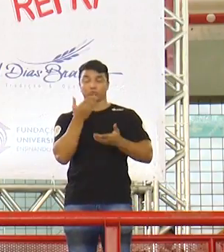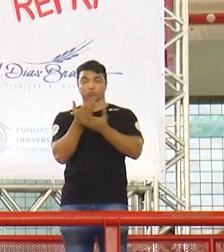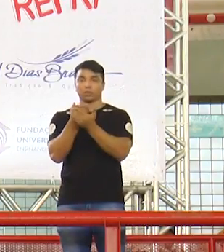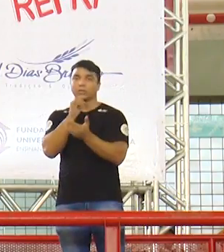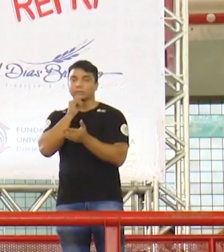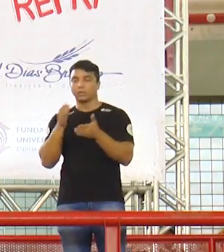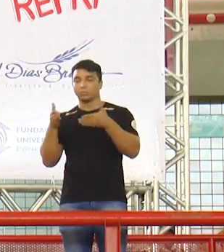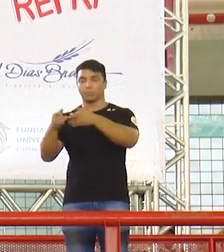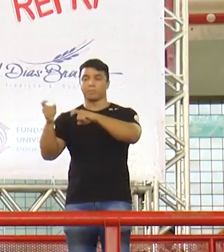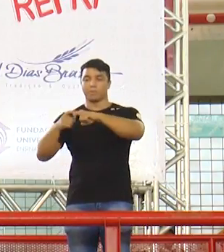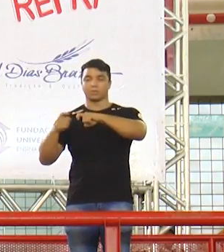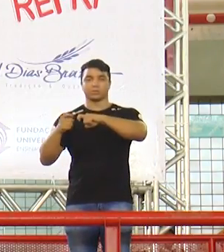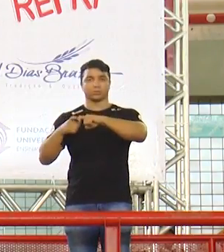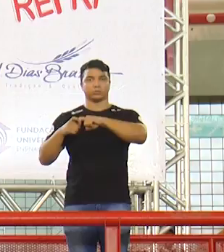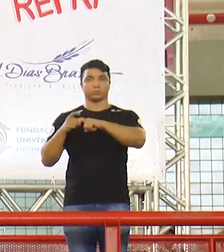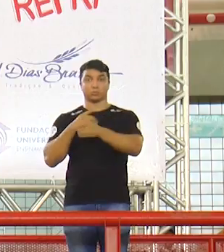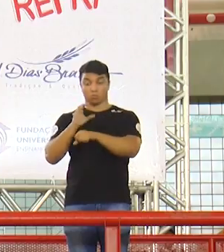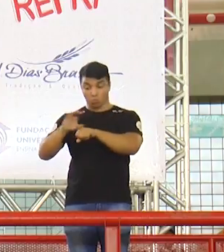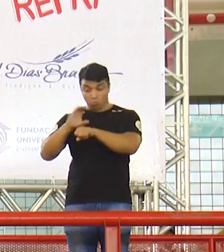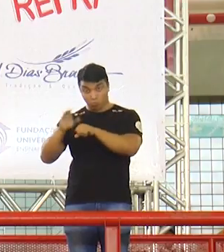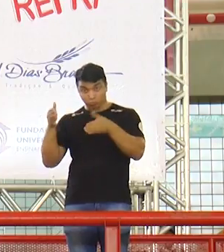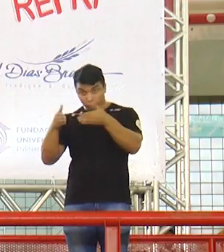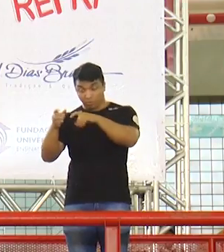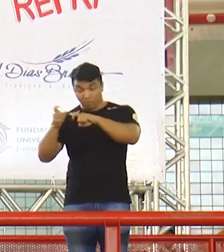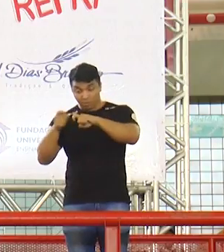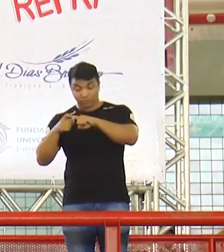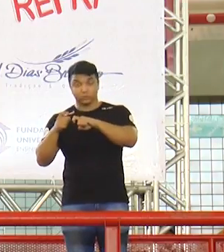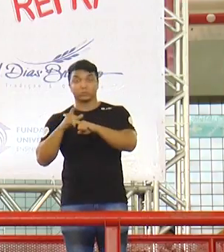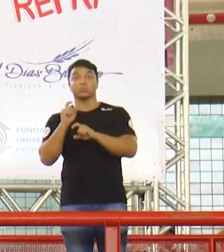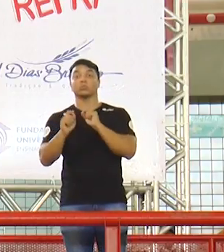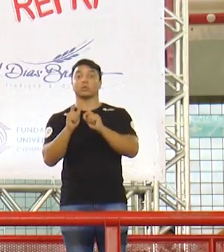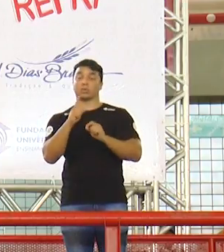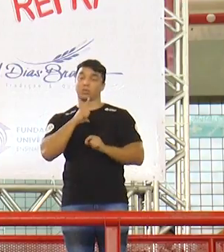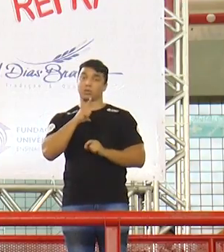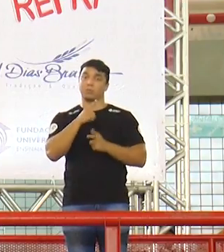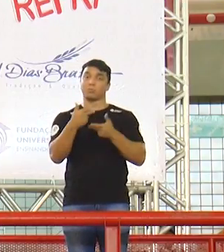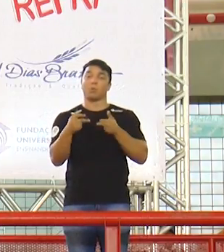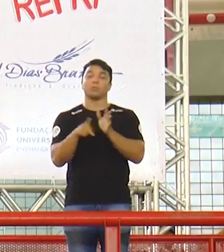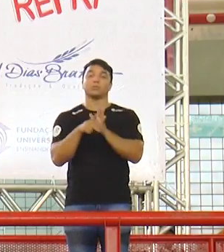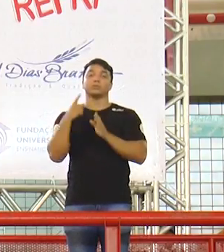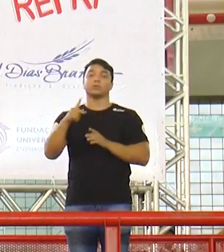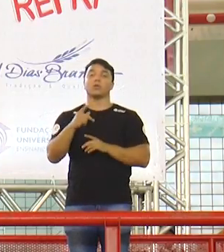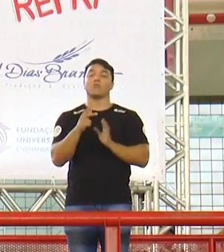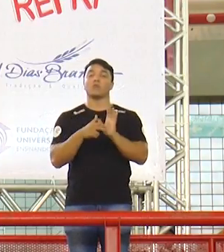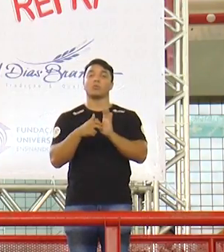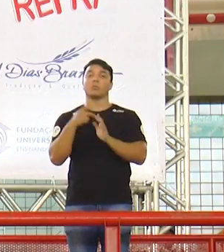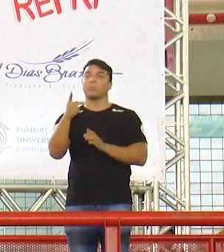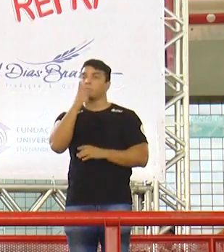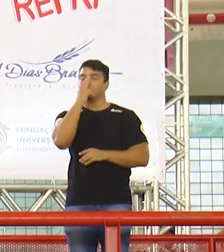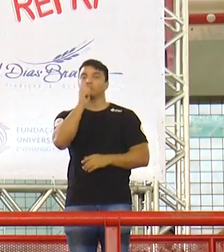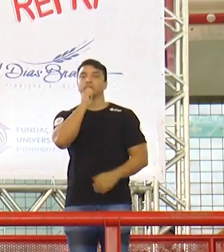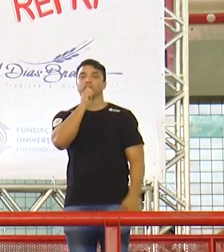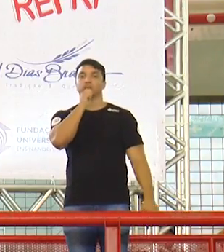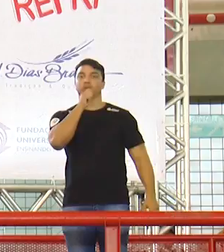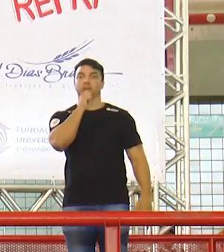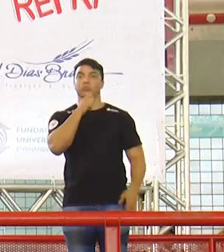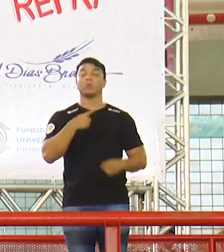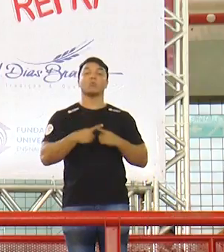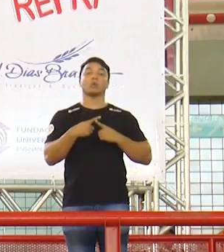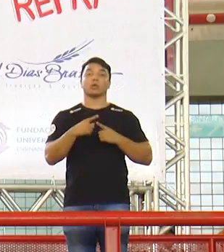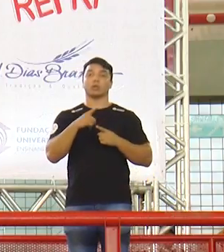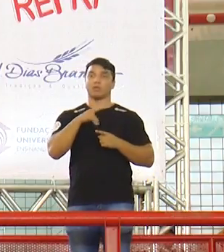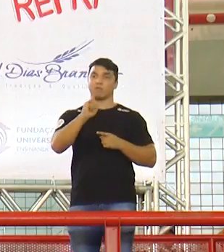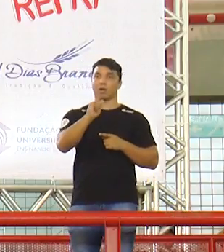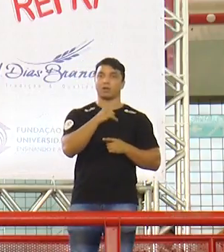medicina, quando estiver no curso de medicina, vai adquirir um vocabulário que ainda não tem. Porque você vai